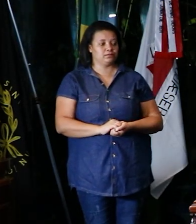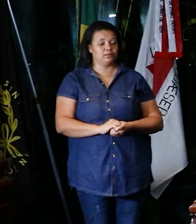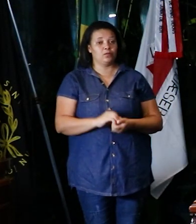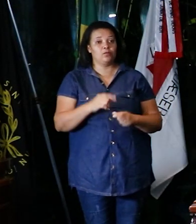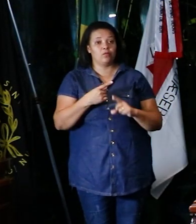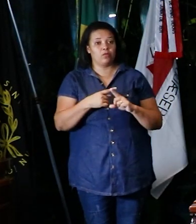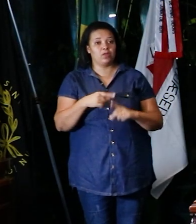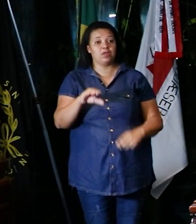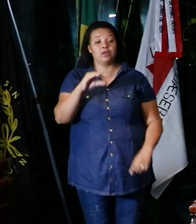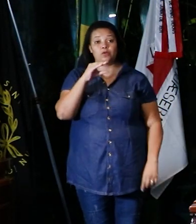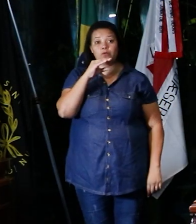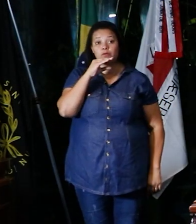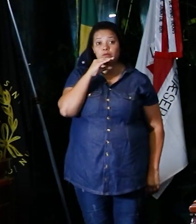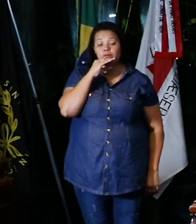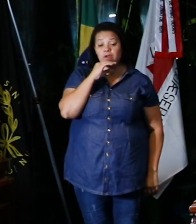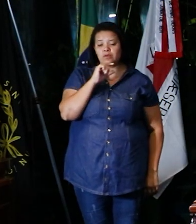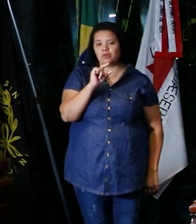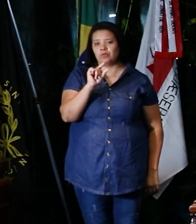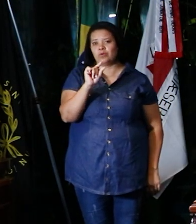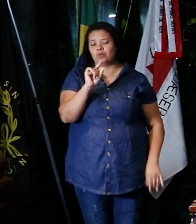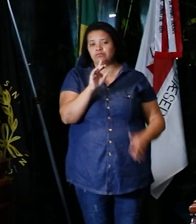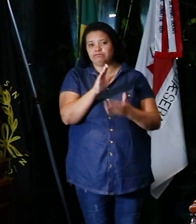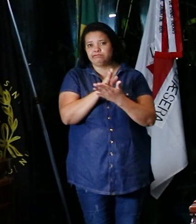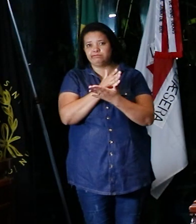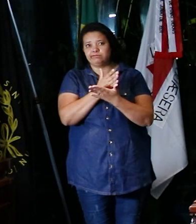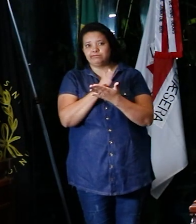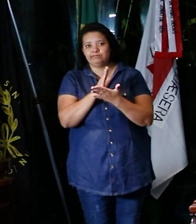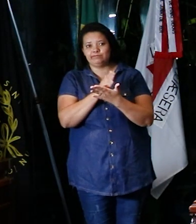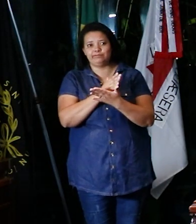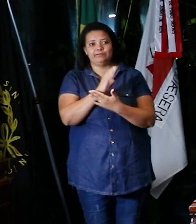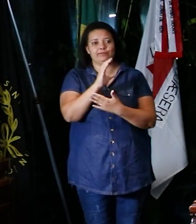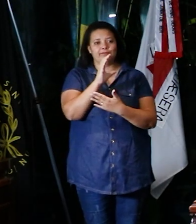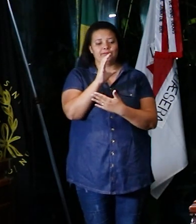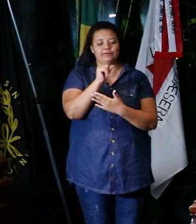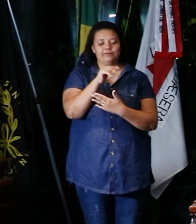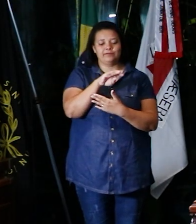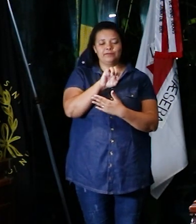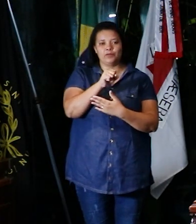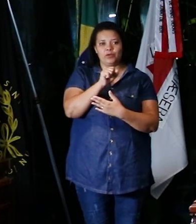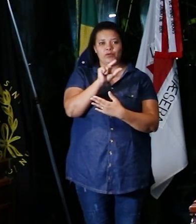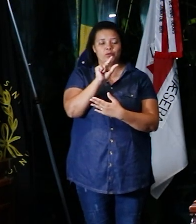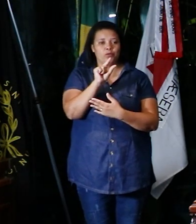Drummond são poucos, Camões são poucos, não é?